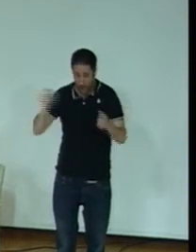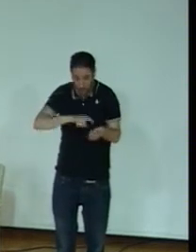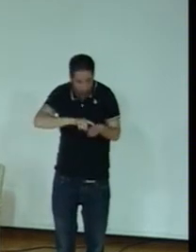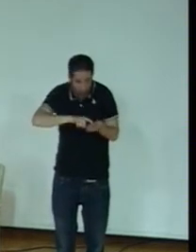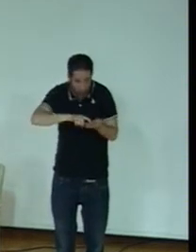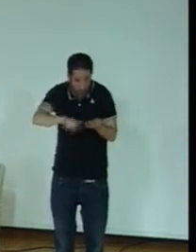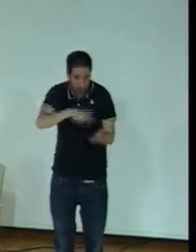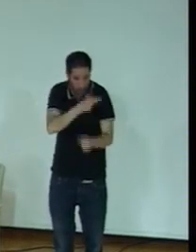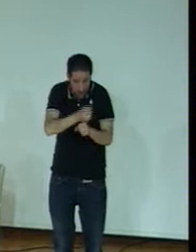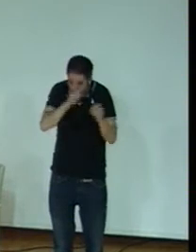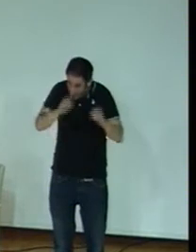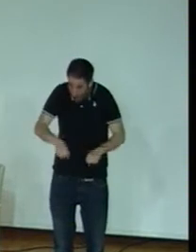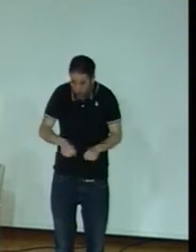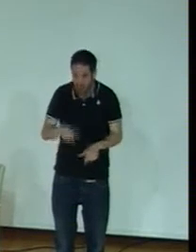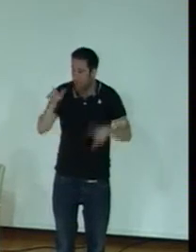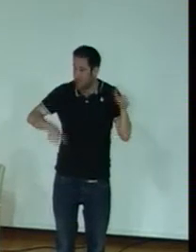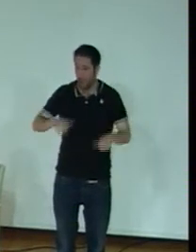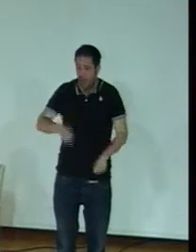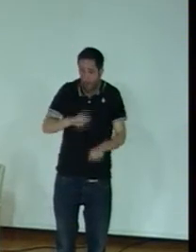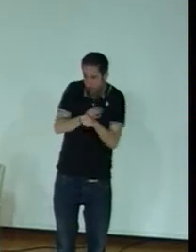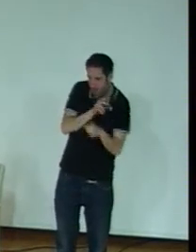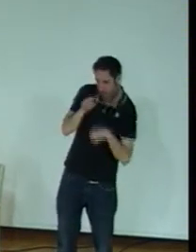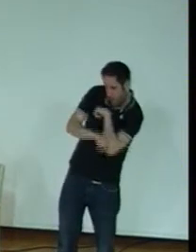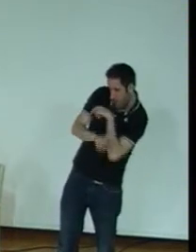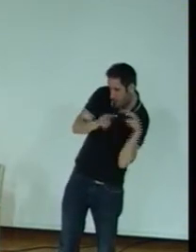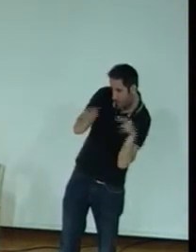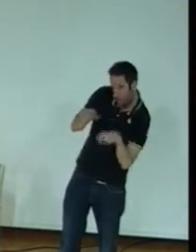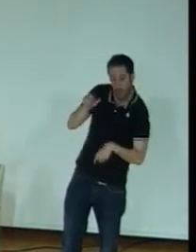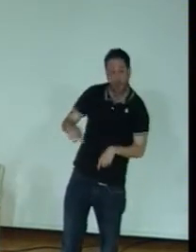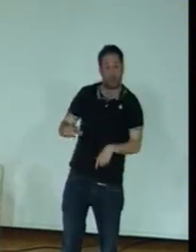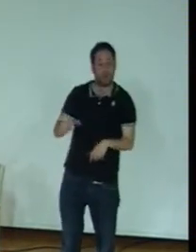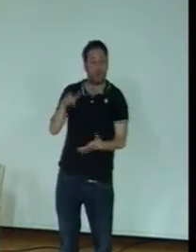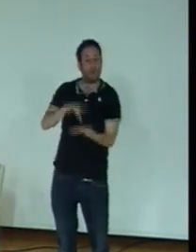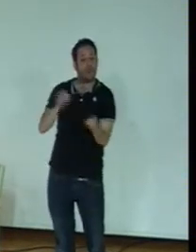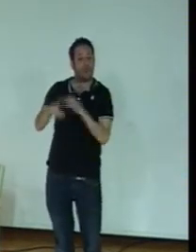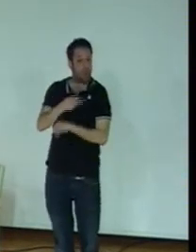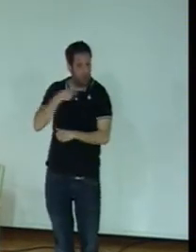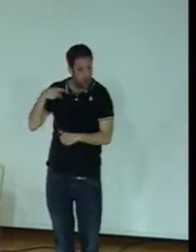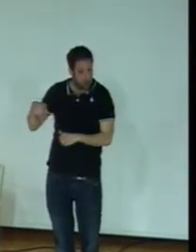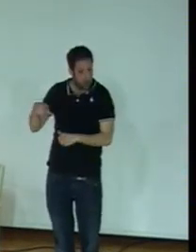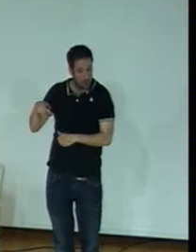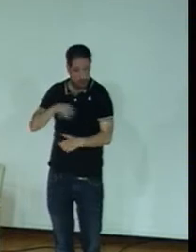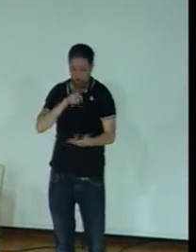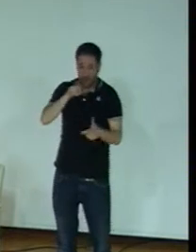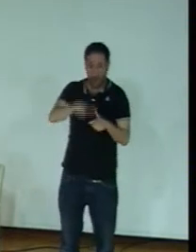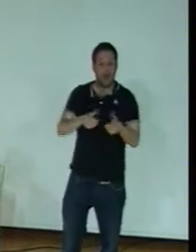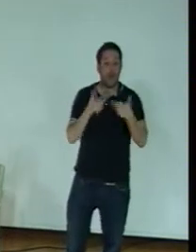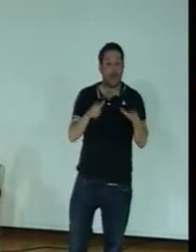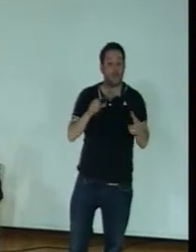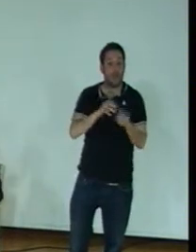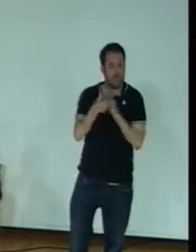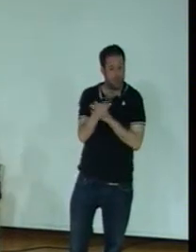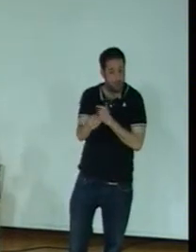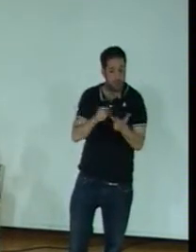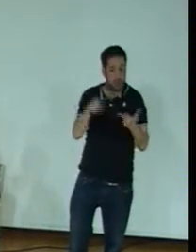traçable, enregistrable par des tas de gens. Pas seul par le propriétaire du site web du journal, par le fournisseur d'accès Internet,